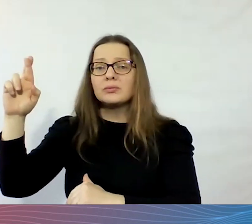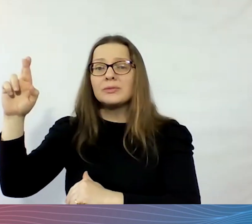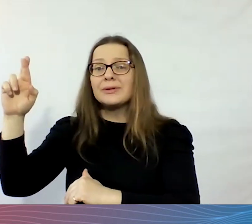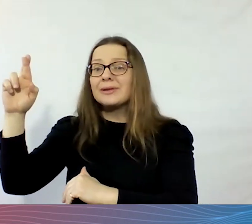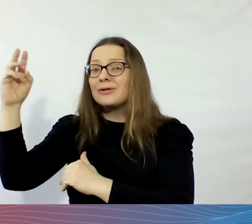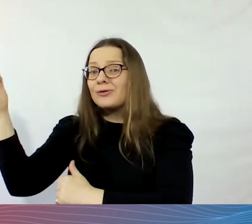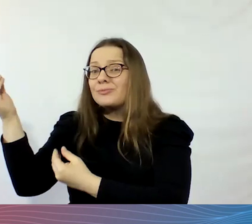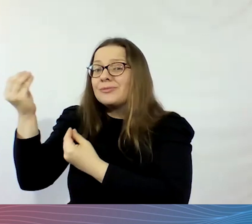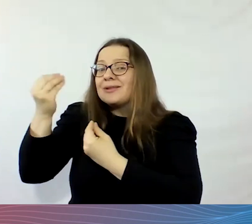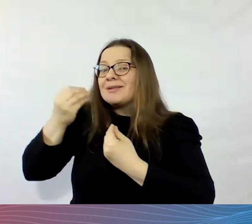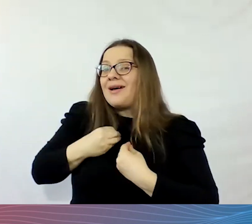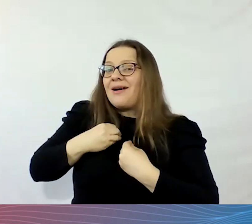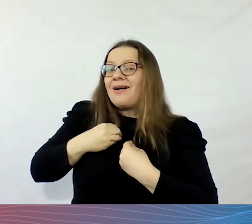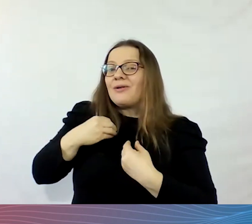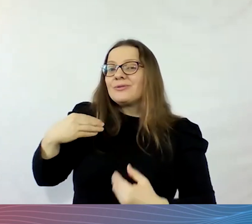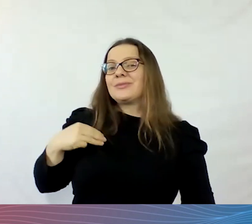ministérios.